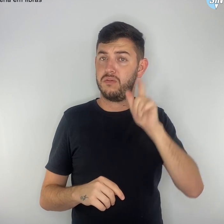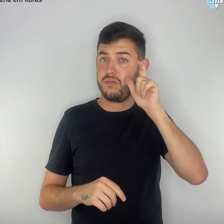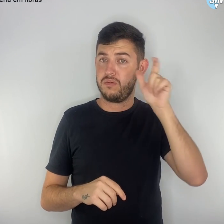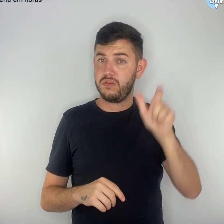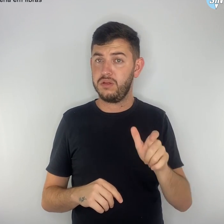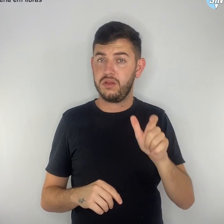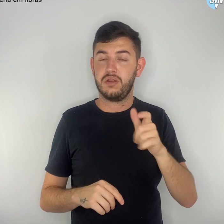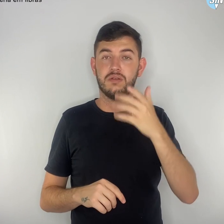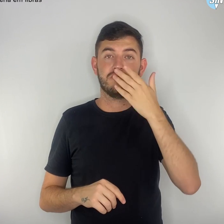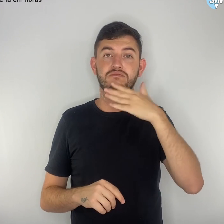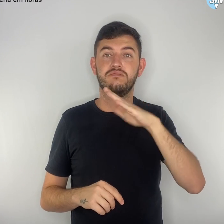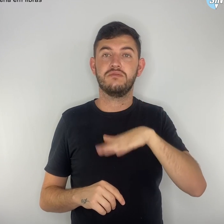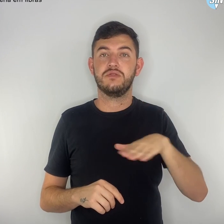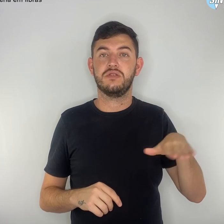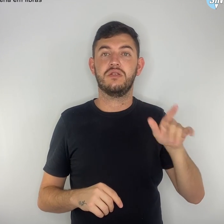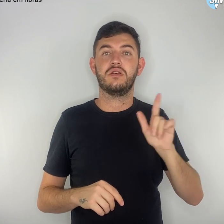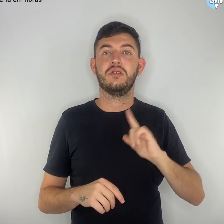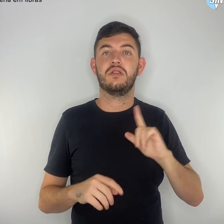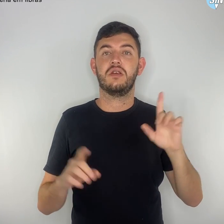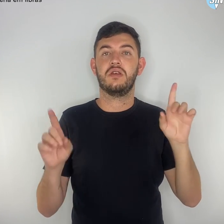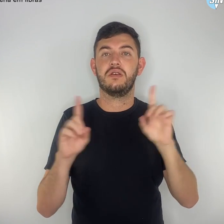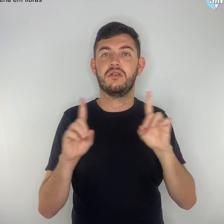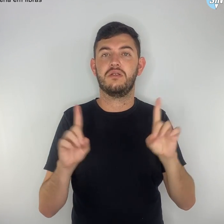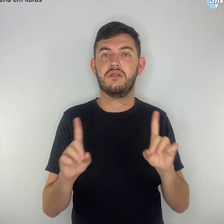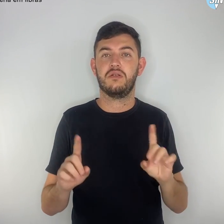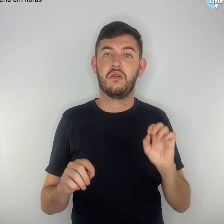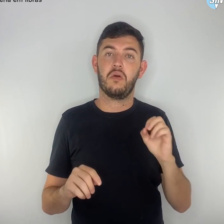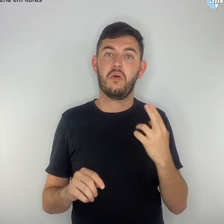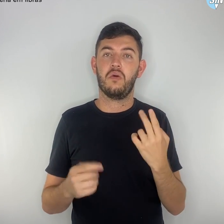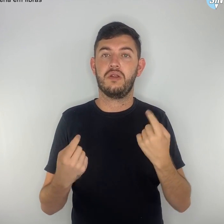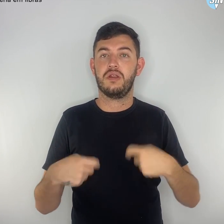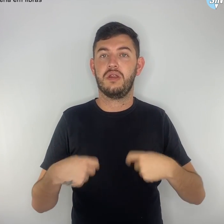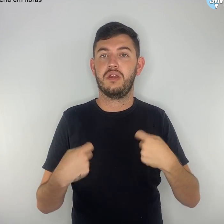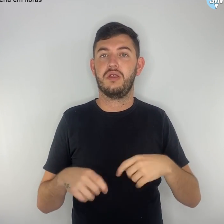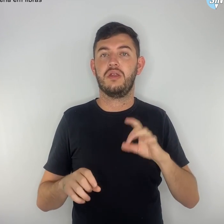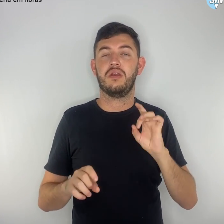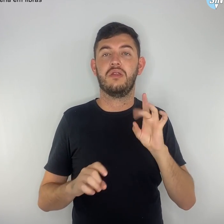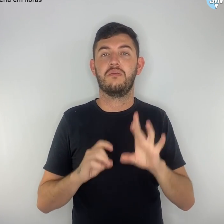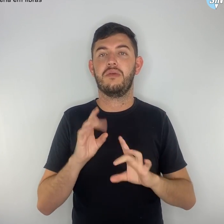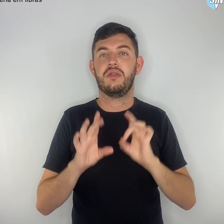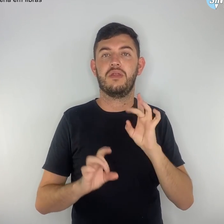crianças com deficiência ou necessidades especiais.